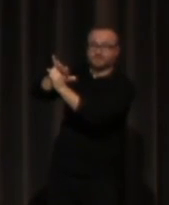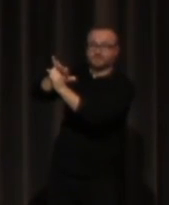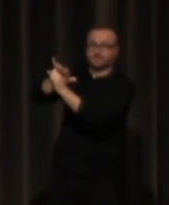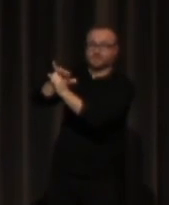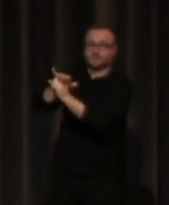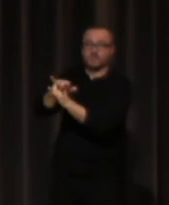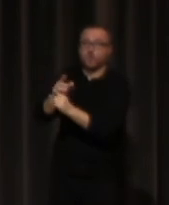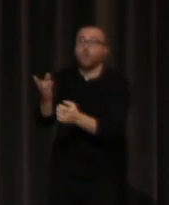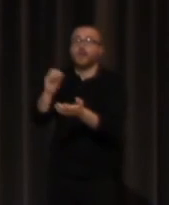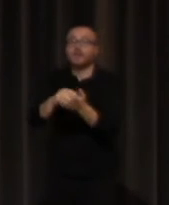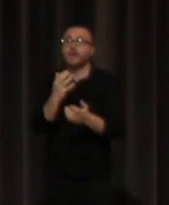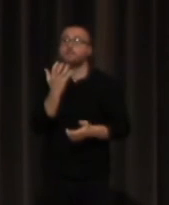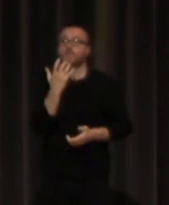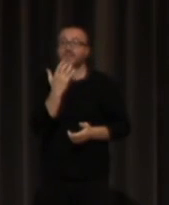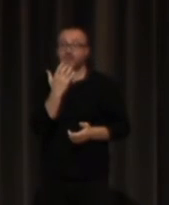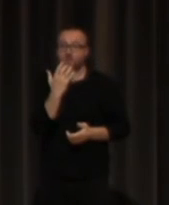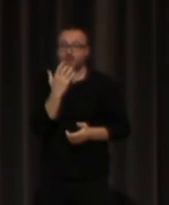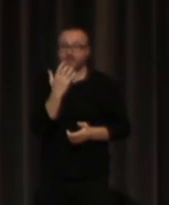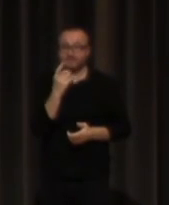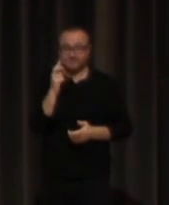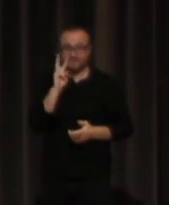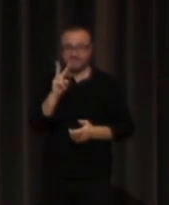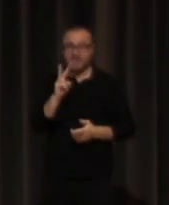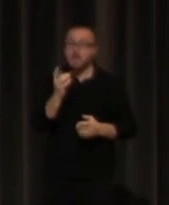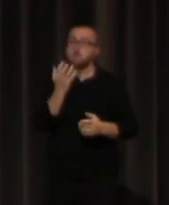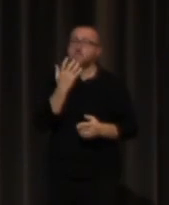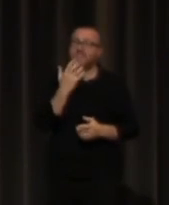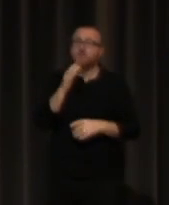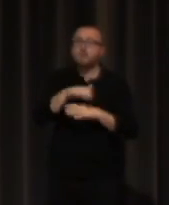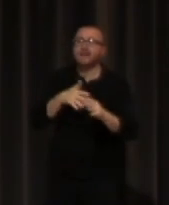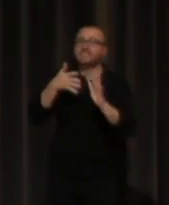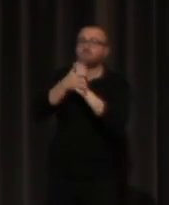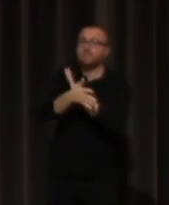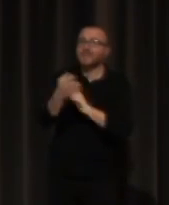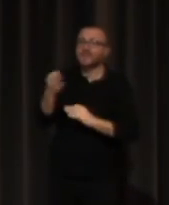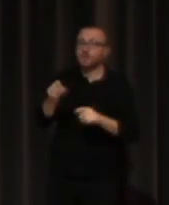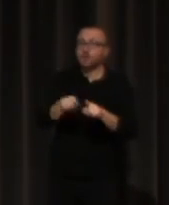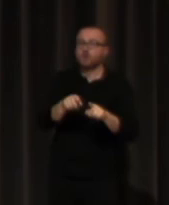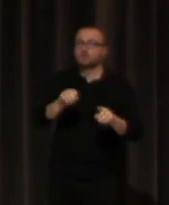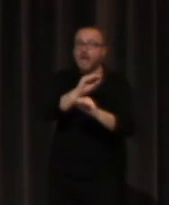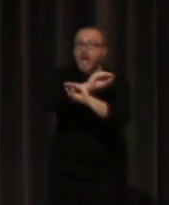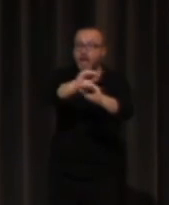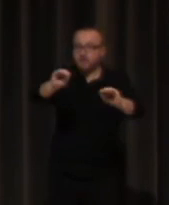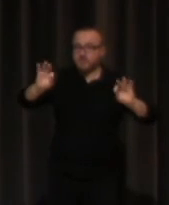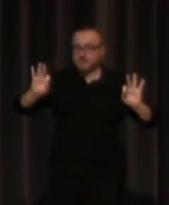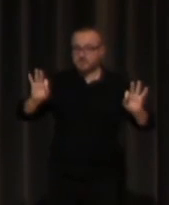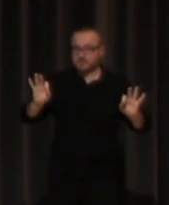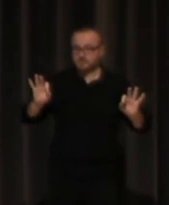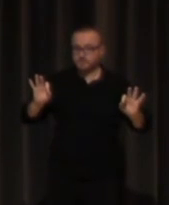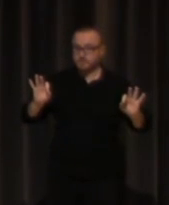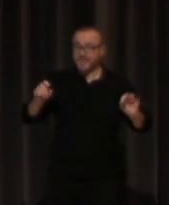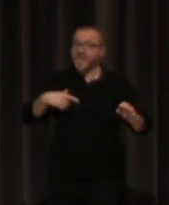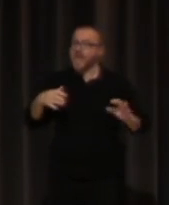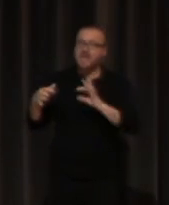és un altre símil, una metàfora, per explicar o cridar l'atenció sobre la relació